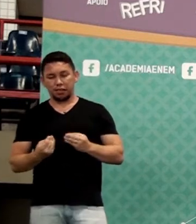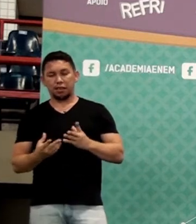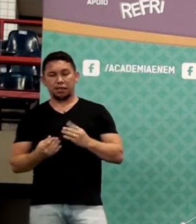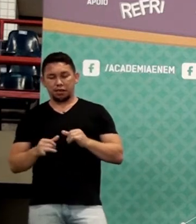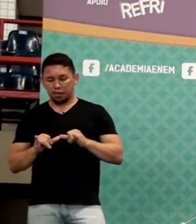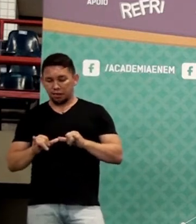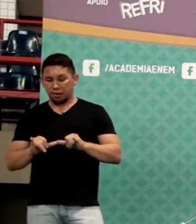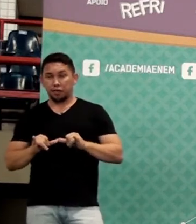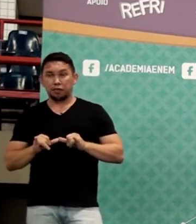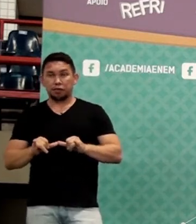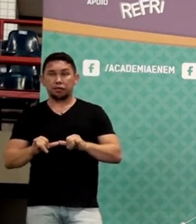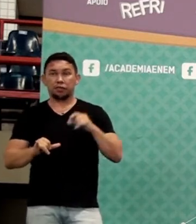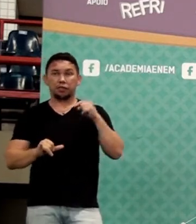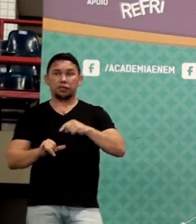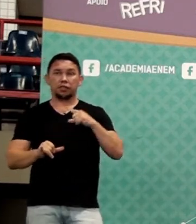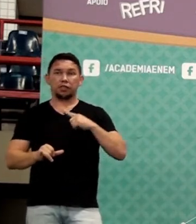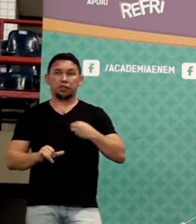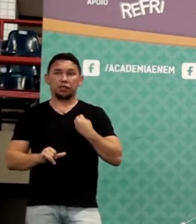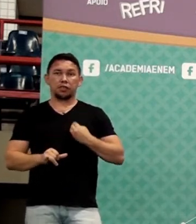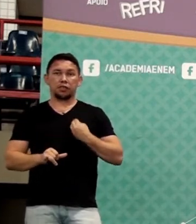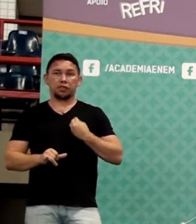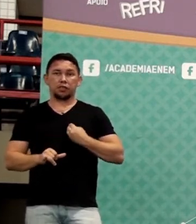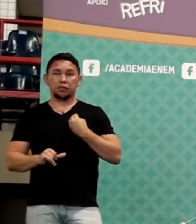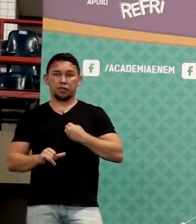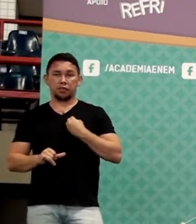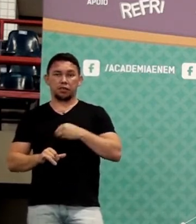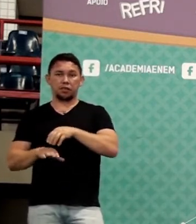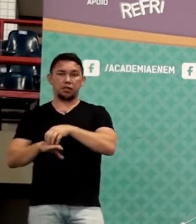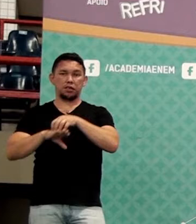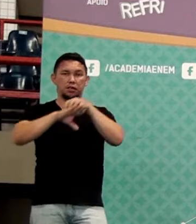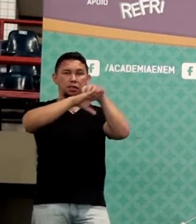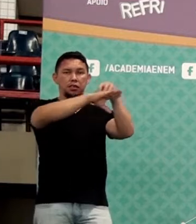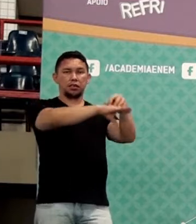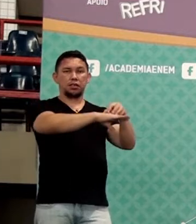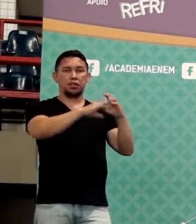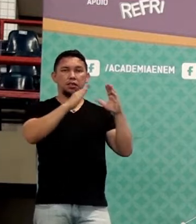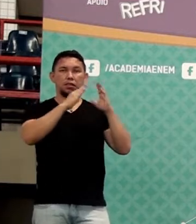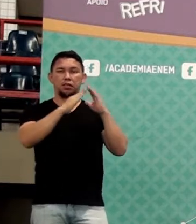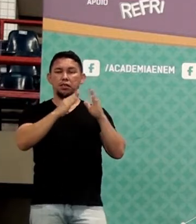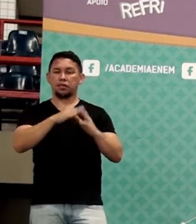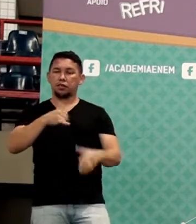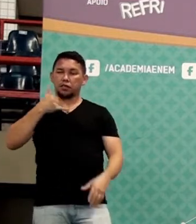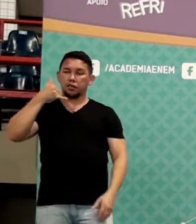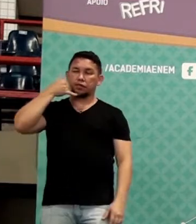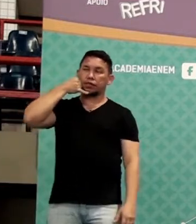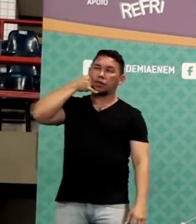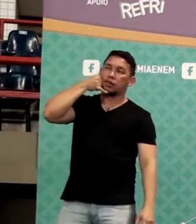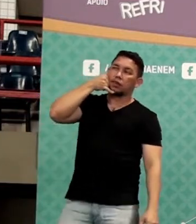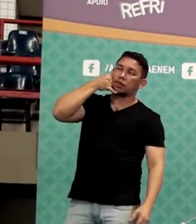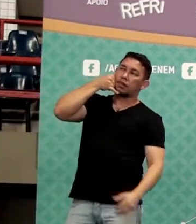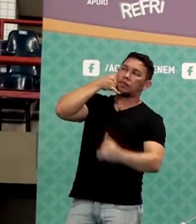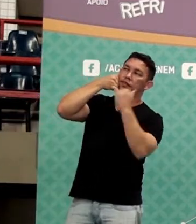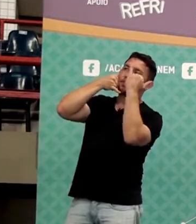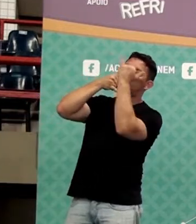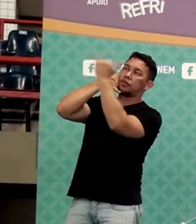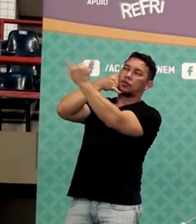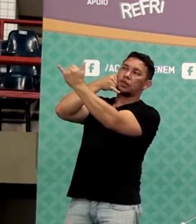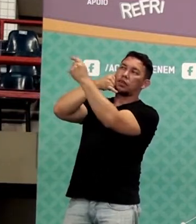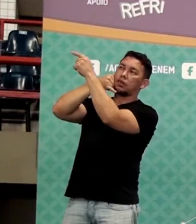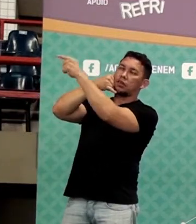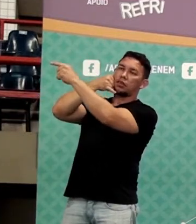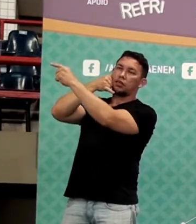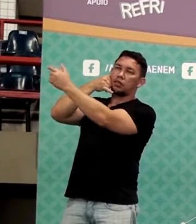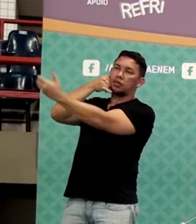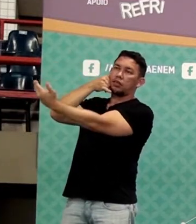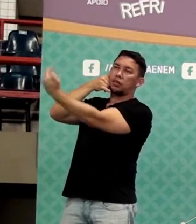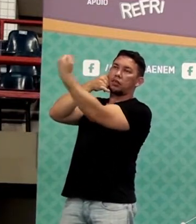os supermercados já têm um serviço de delivery. Você diz o que você quer e ele